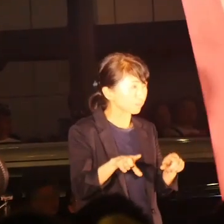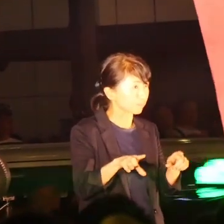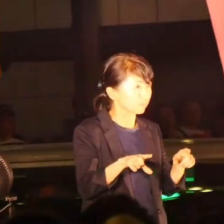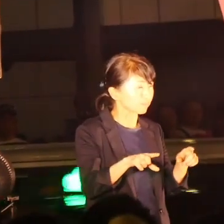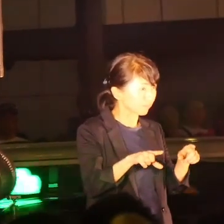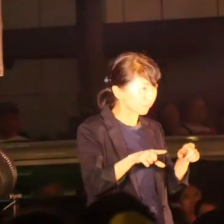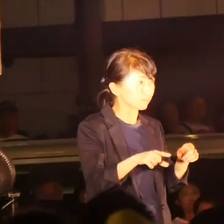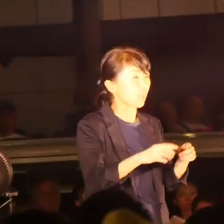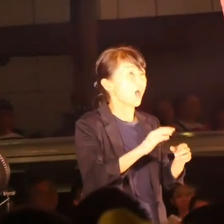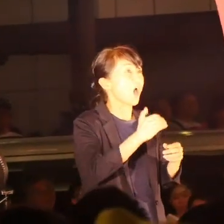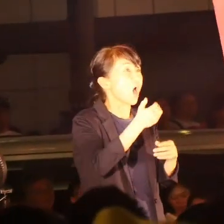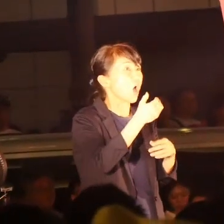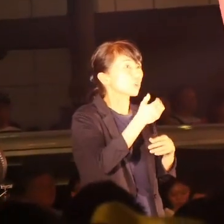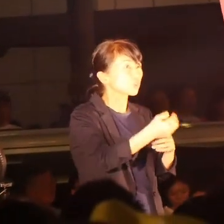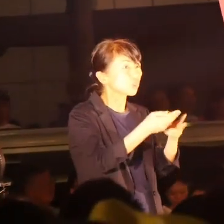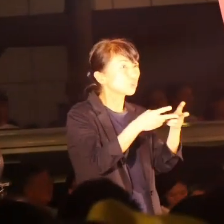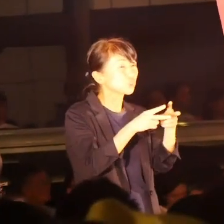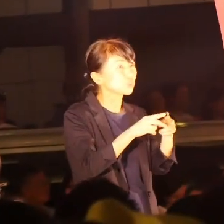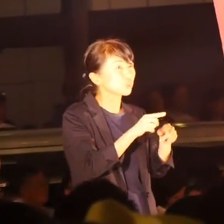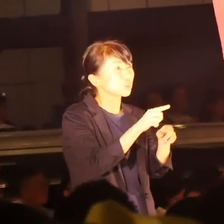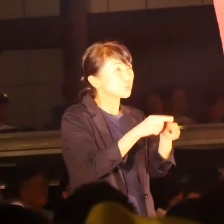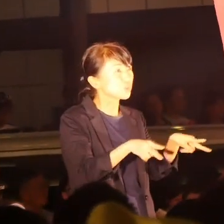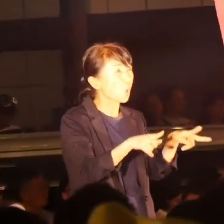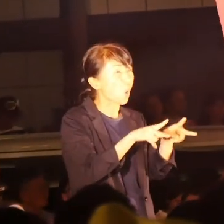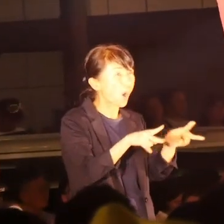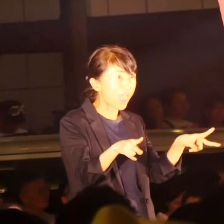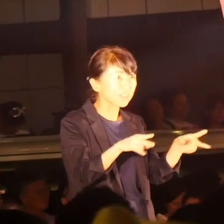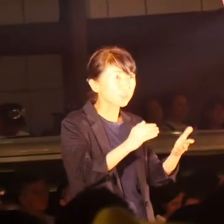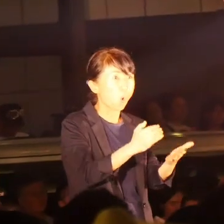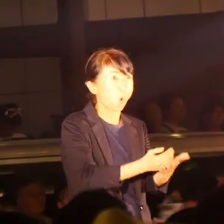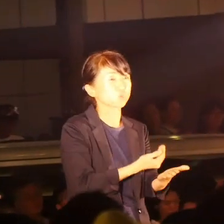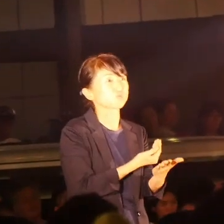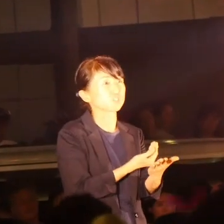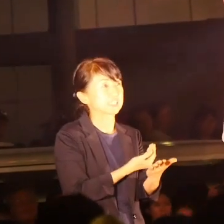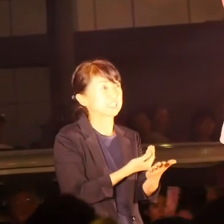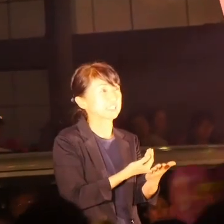29-20、9兆円のお釣り。消費税廃止やってもいいですか。